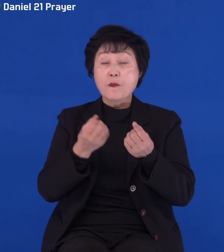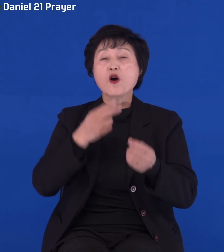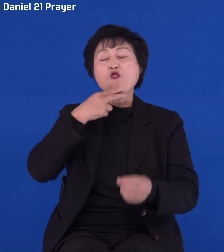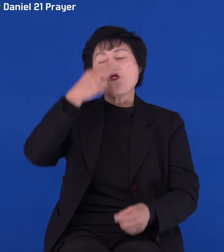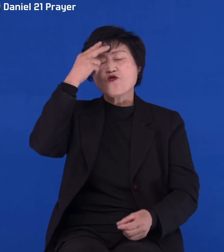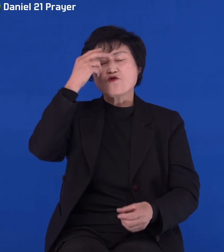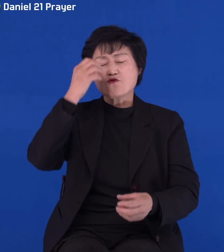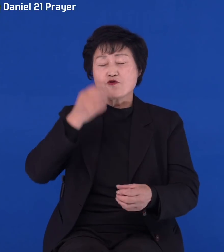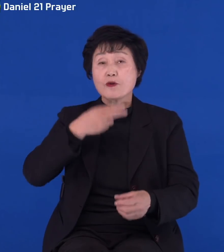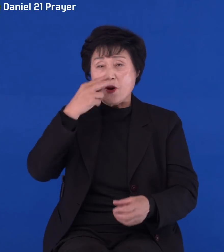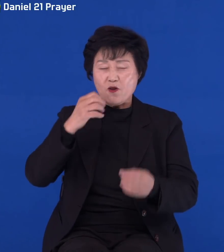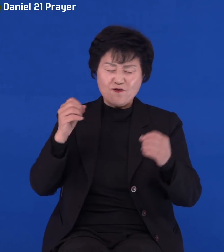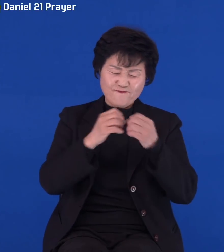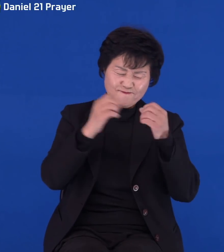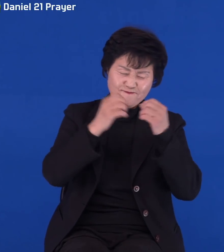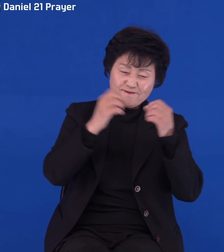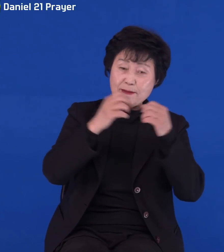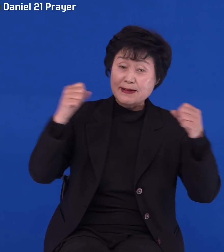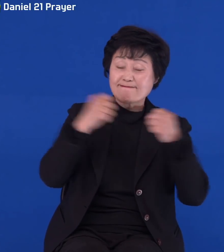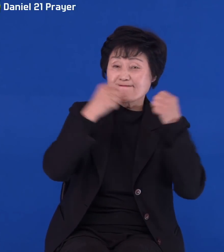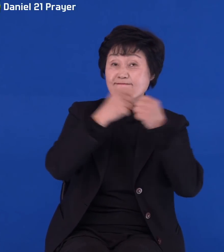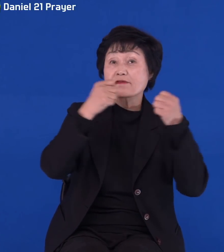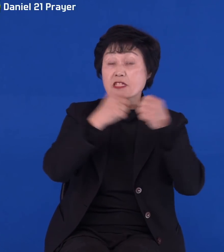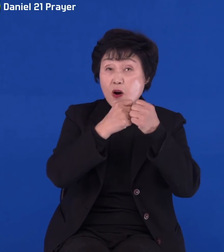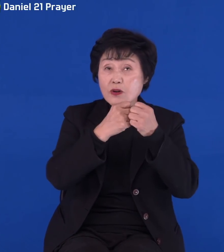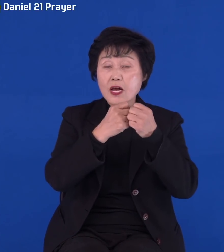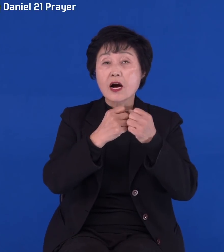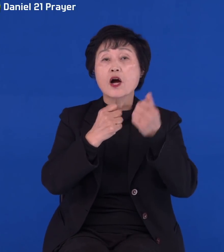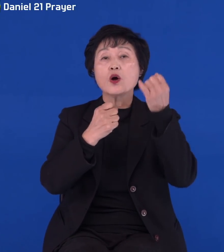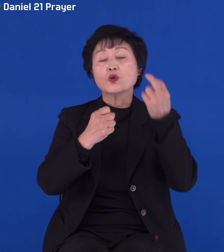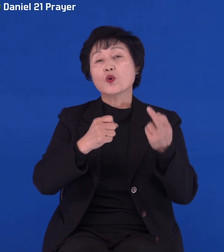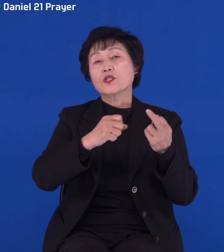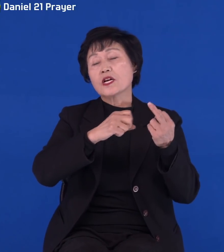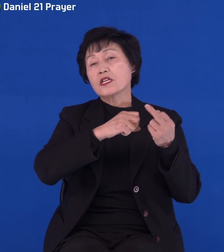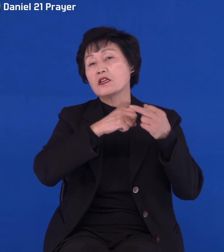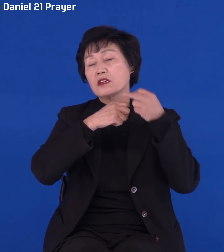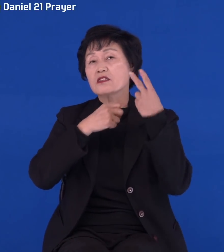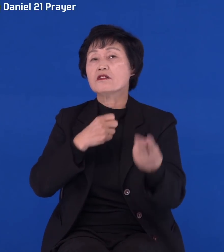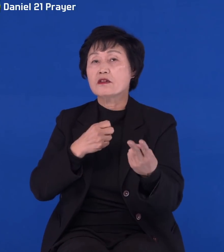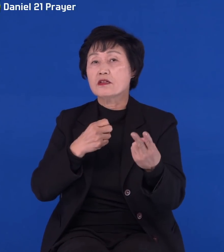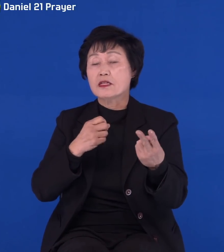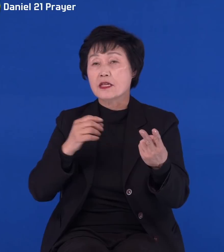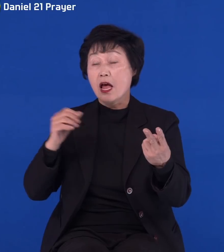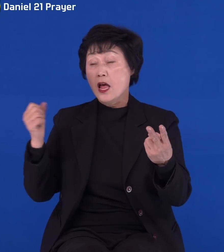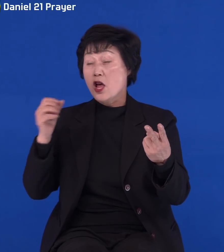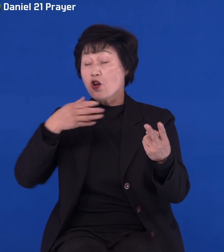넘어진 순간에 음주운전 차량이 제 동생의 머리를 깔고 가버렸어요.